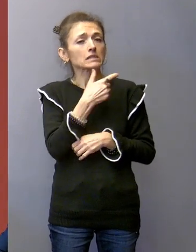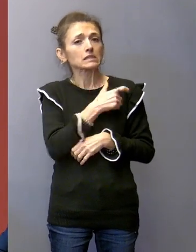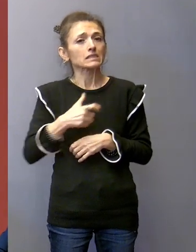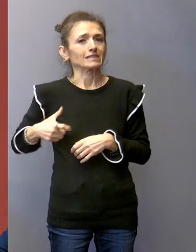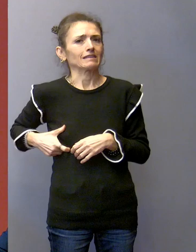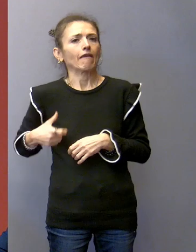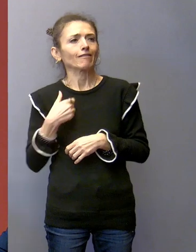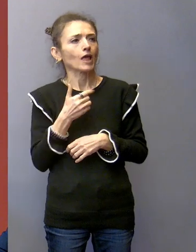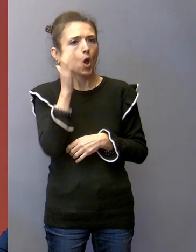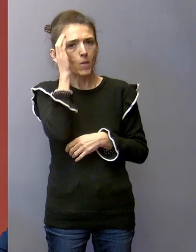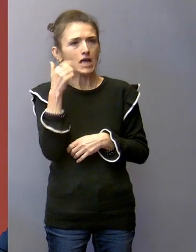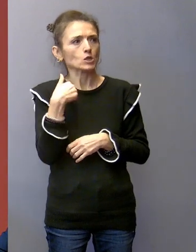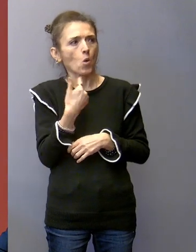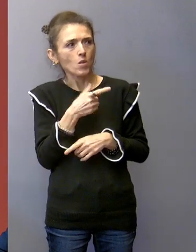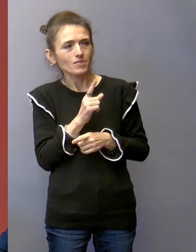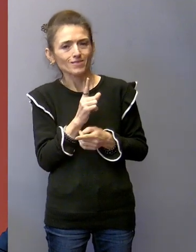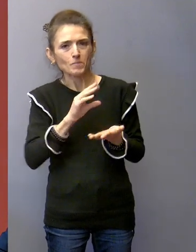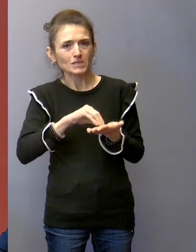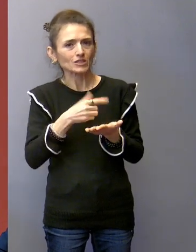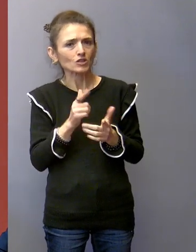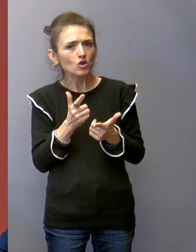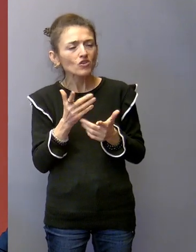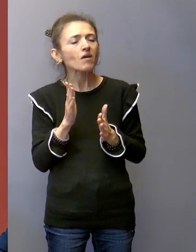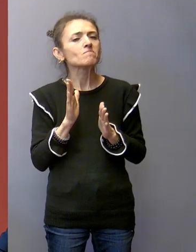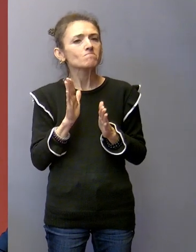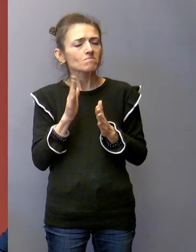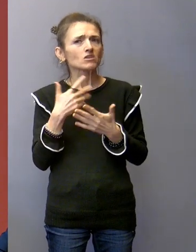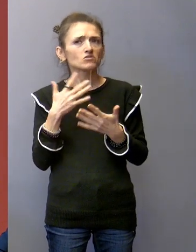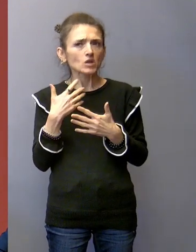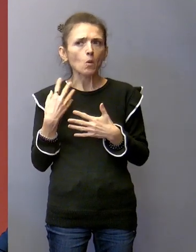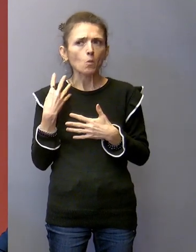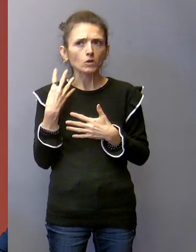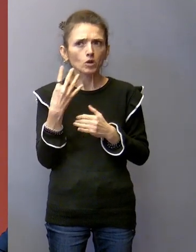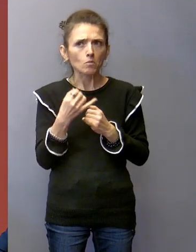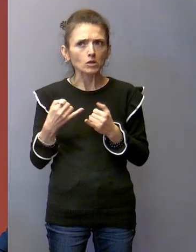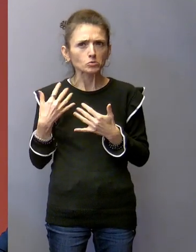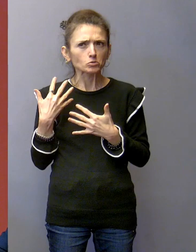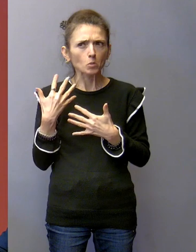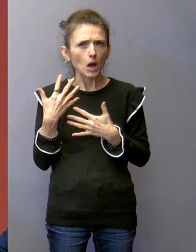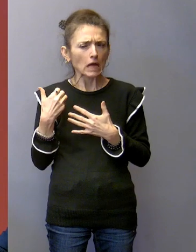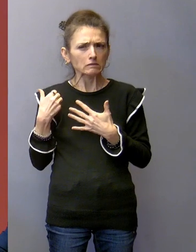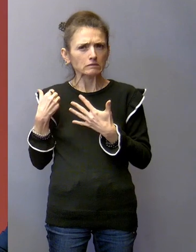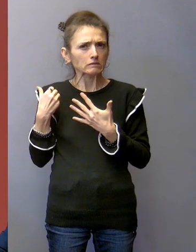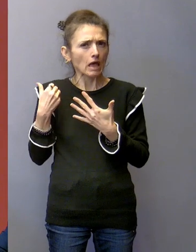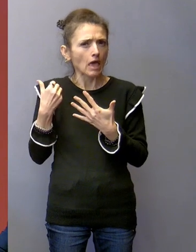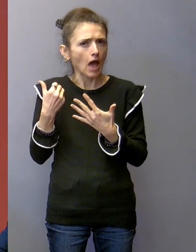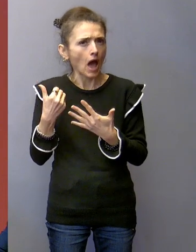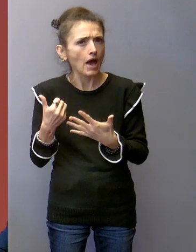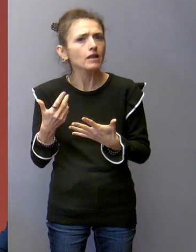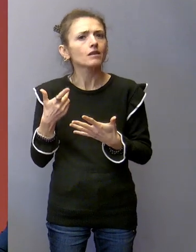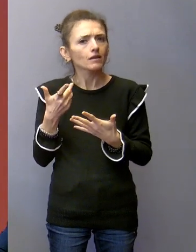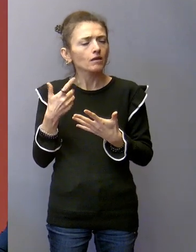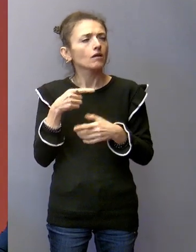sentire queste parole perché sono cinque anni e mezzo quasi 6 e dalla minoranza sentiamo queste